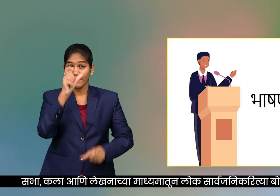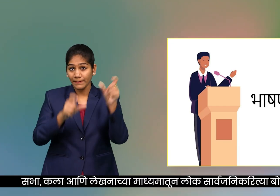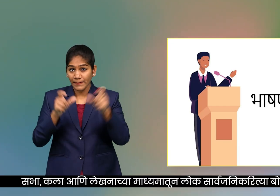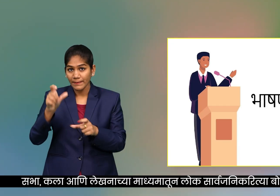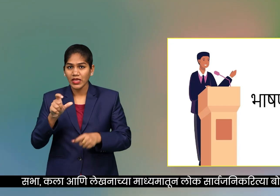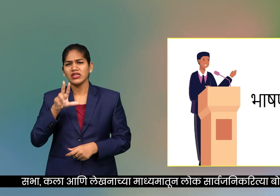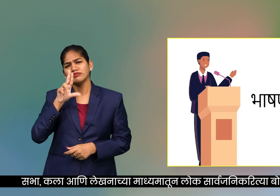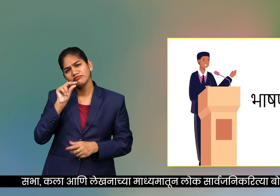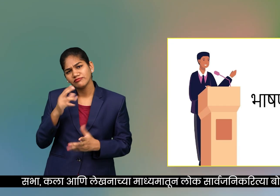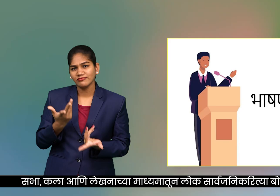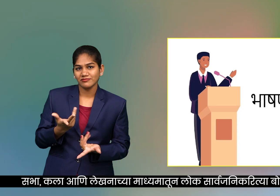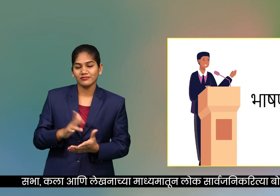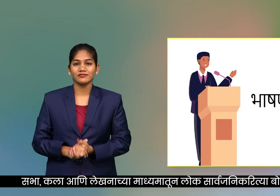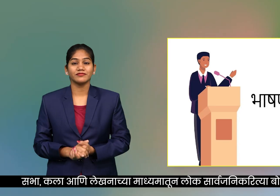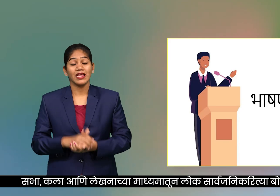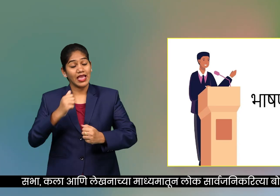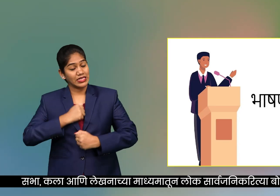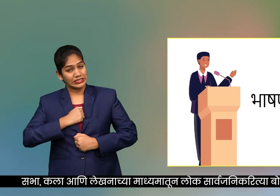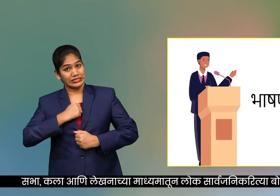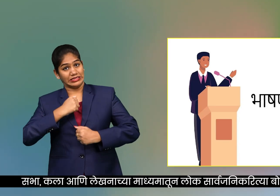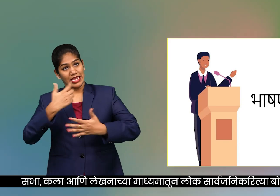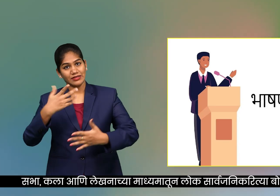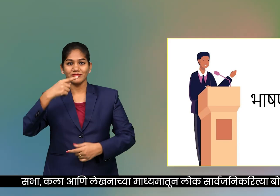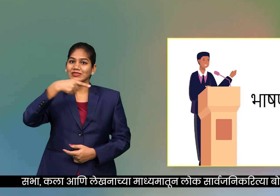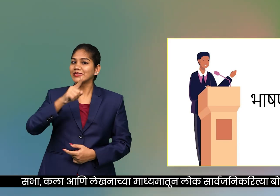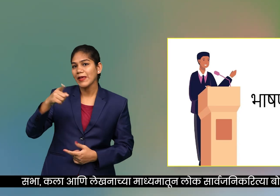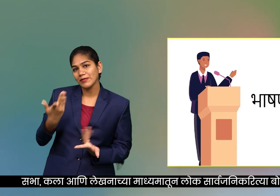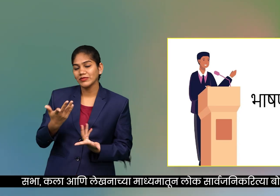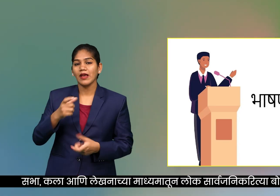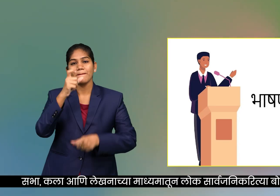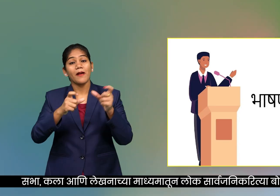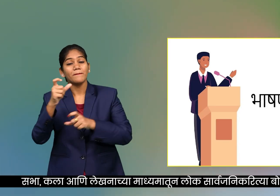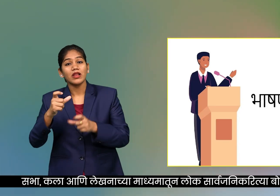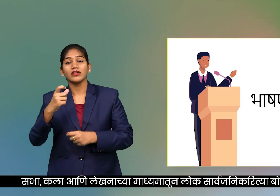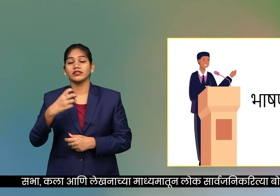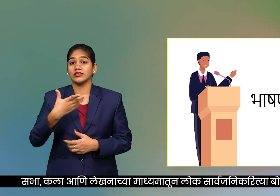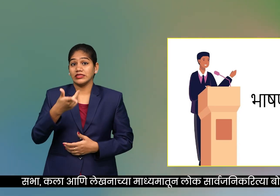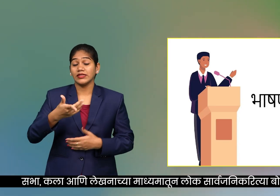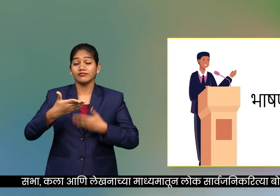सभा, कला आणि लेखनाच्या माध्यमातून लोक सार्वजनिकरित्या बोलू आणि व्यक्त होऊ शकतात.